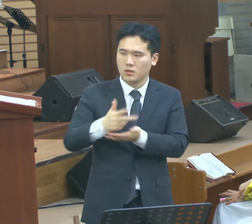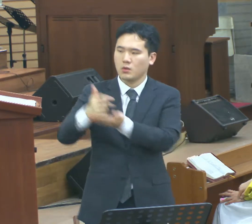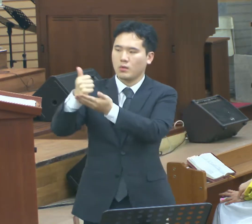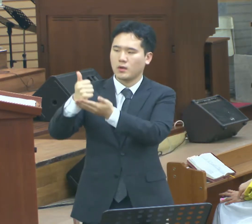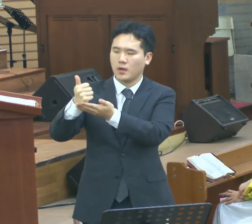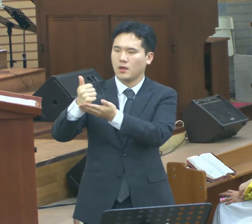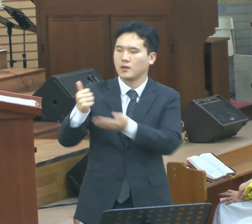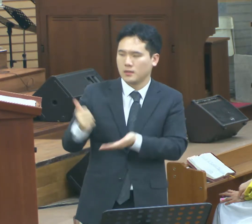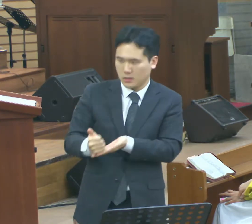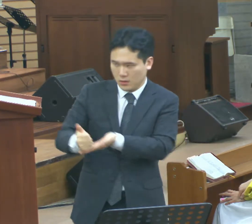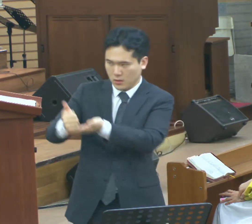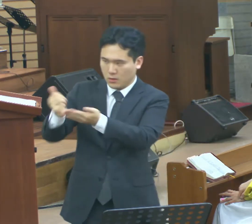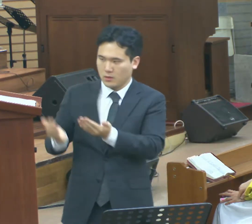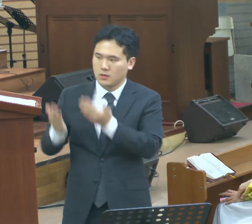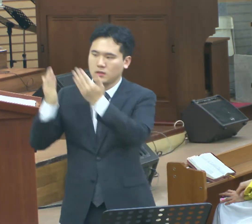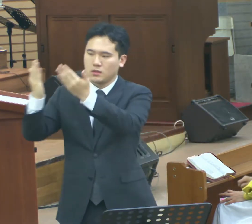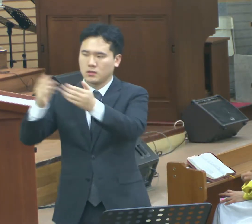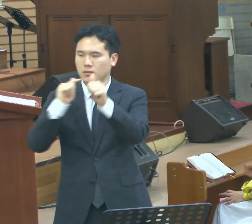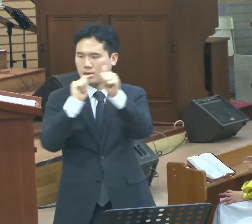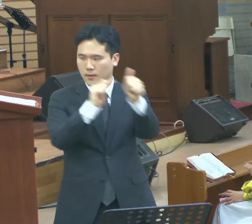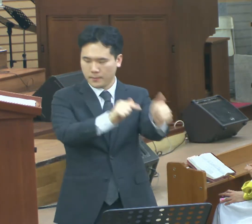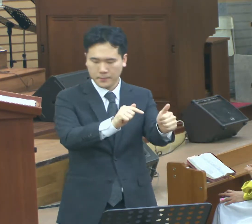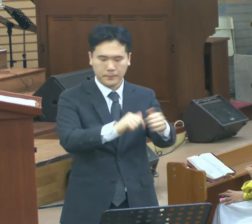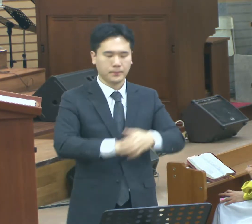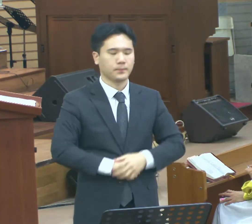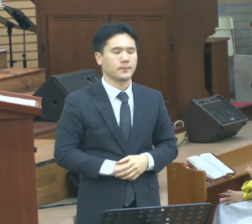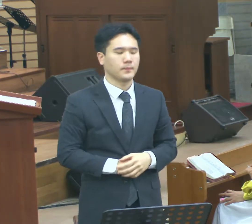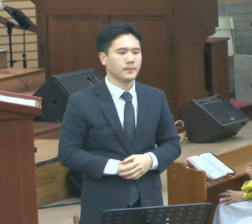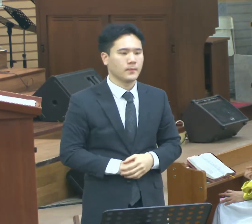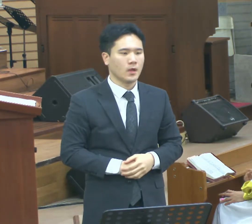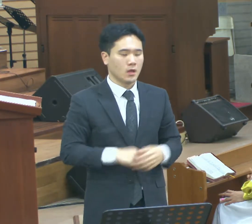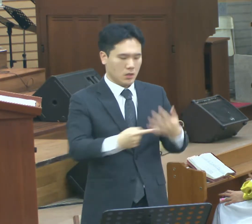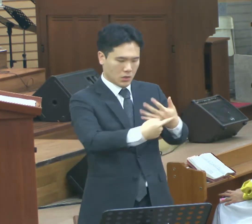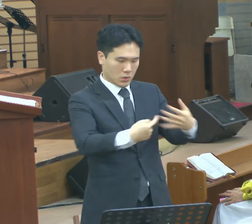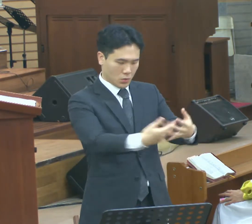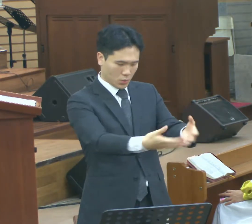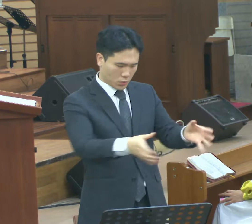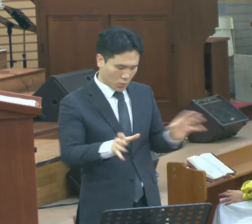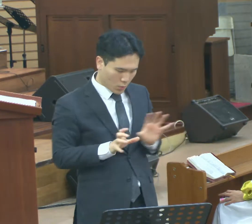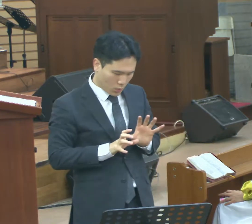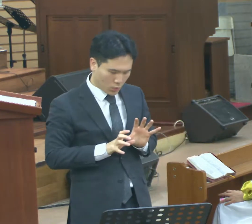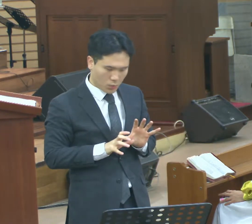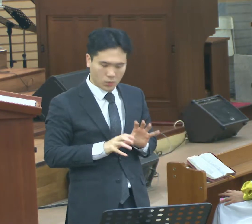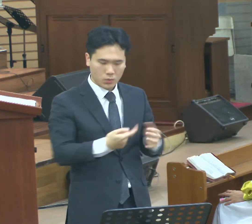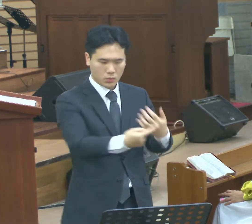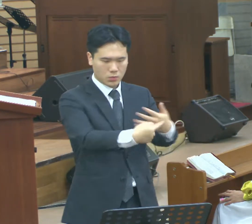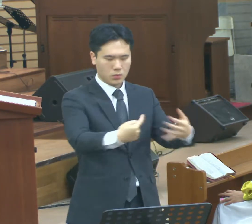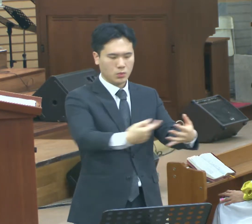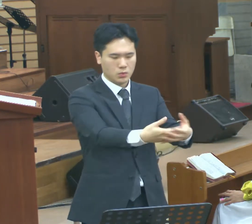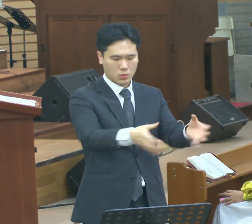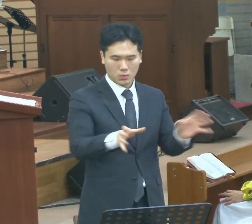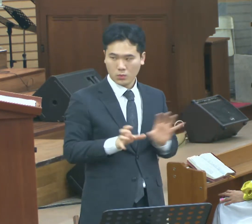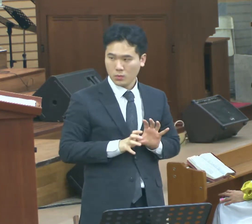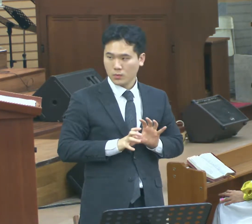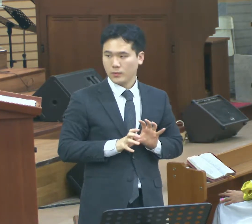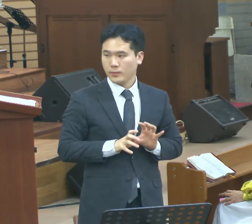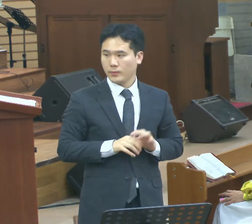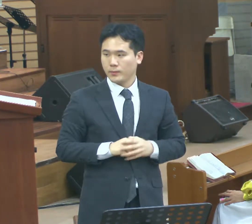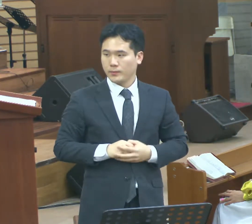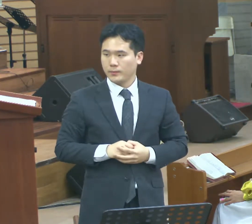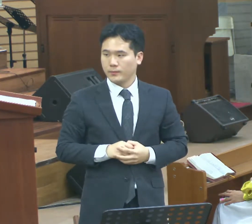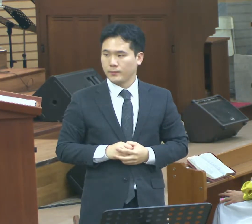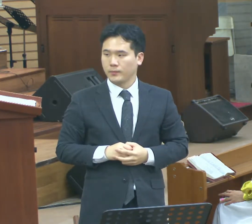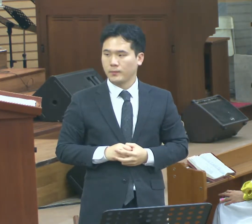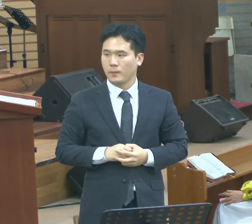여호와께 돌릴지어다. 족속이라는 말은 나라를 구성하는 부족들을 말해요. 우리는 그냥 한 족속이죠. 한민족은